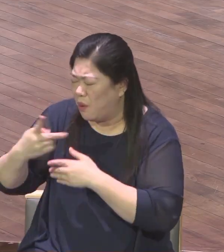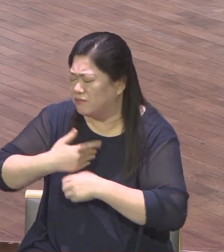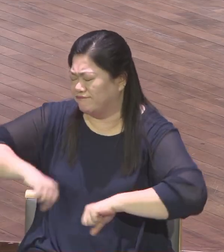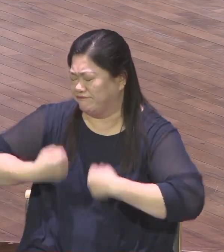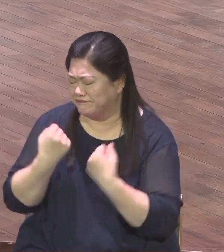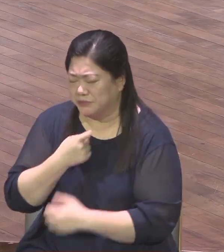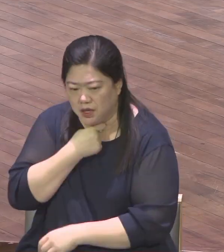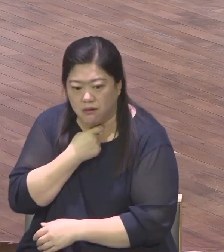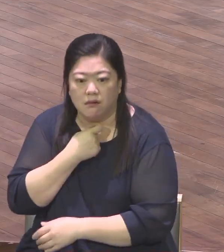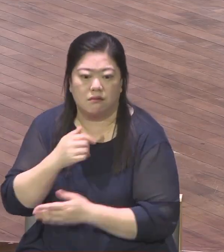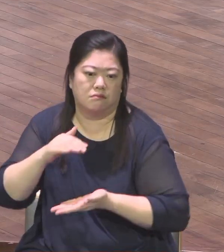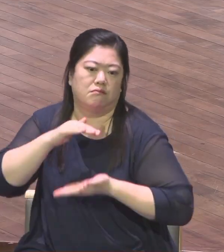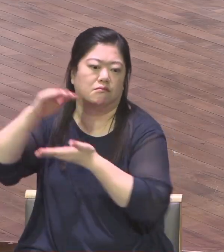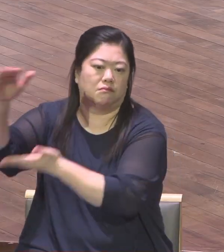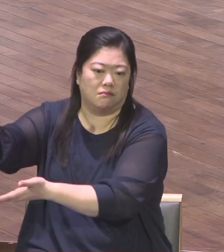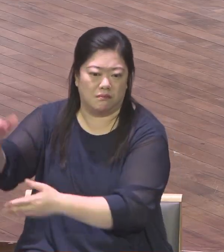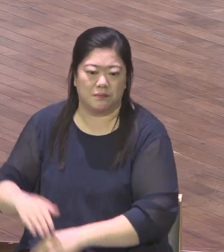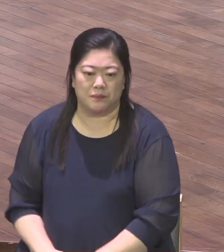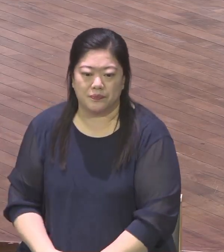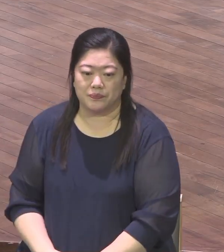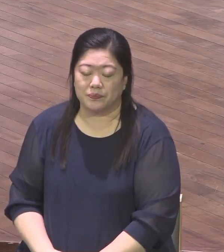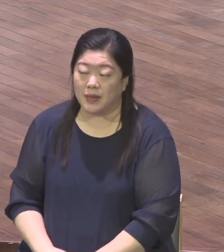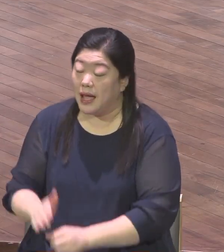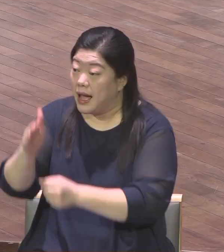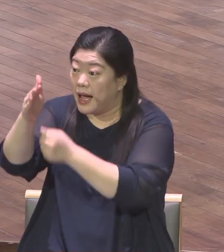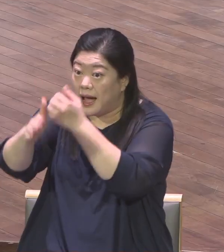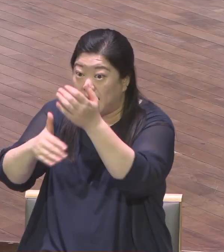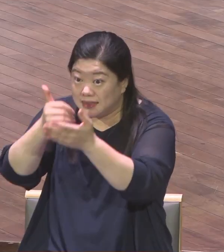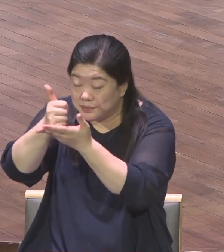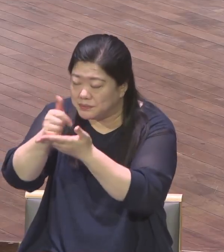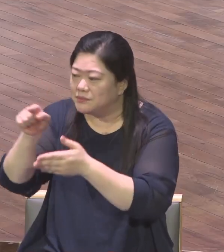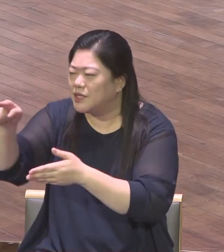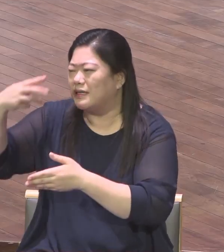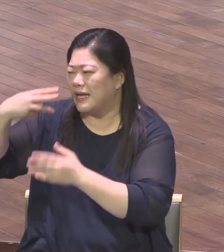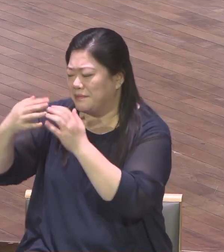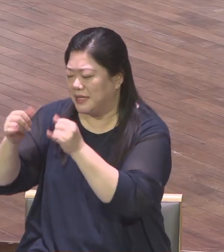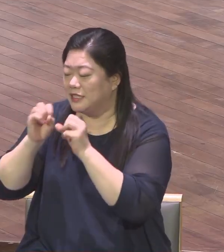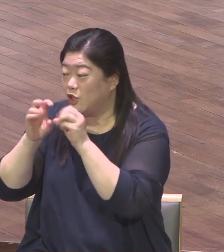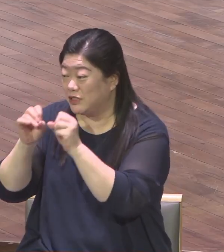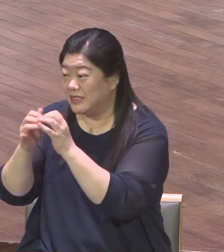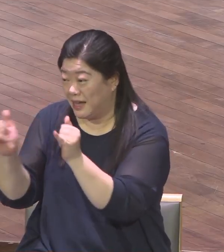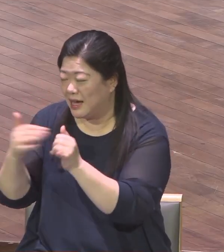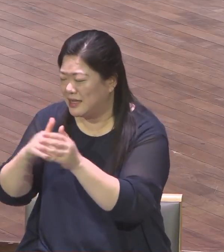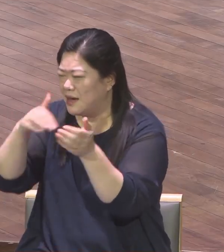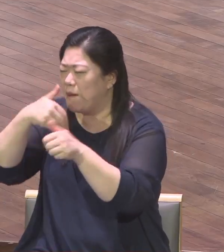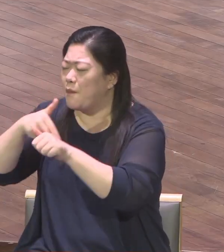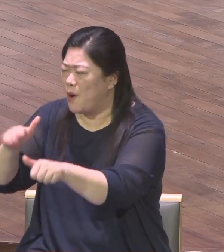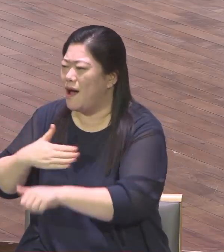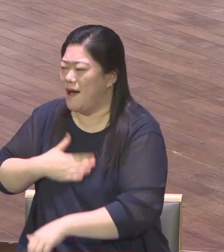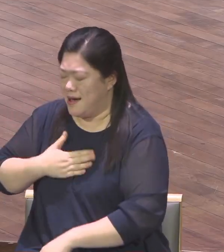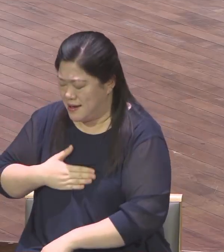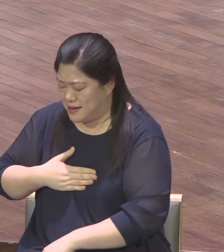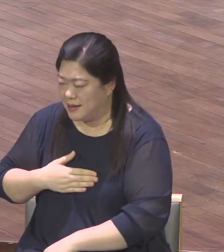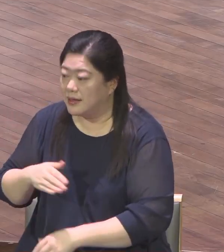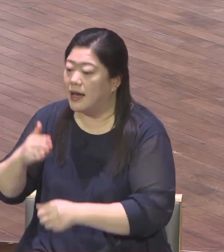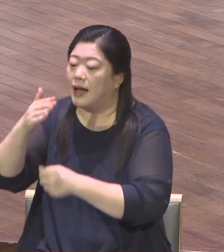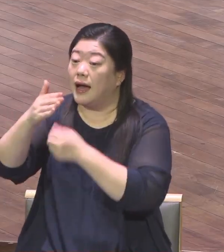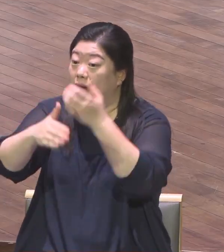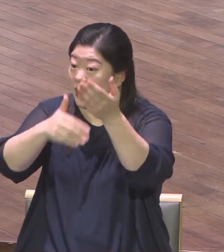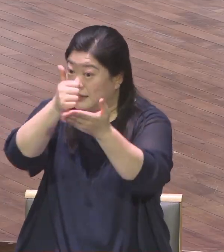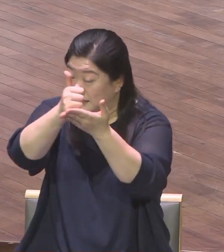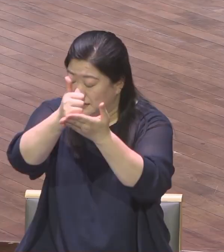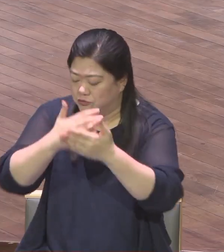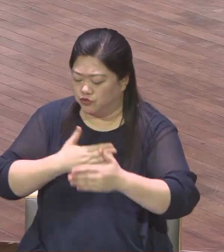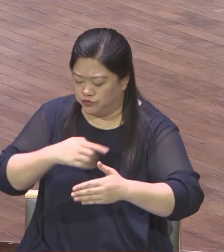하나님 여호와께서 당신을 보내사 우리에게 이르시는 모든 말씀대로 행하리이다. 여호와께서는 우리